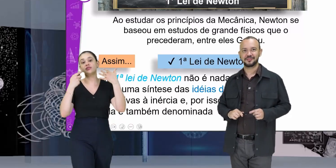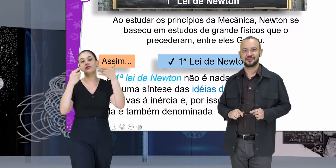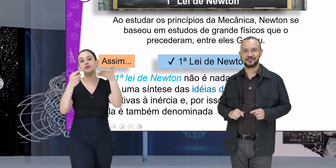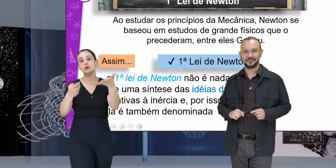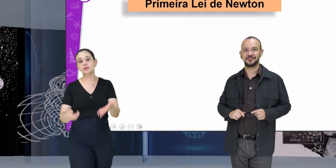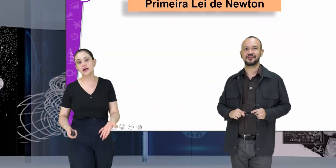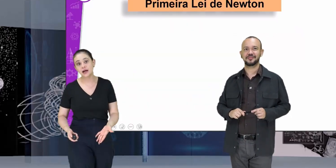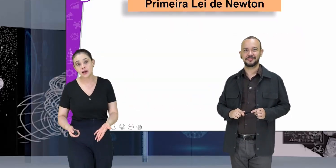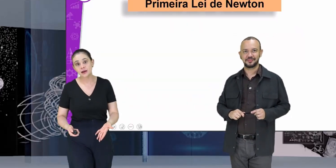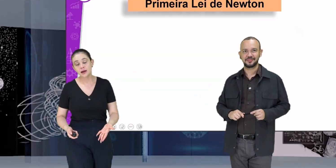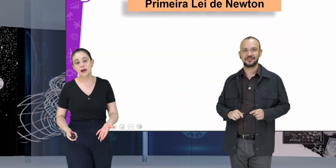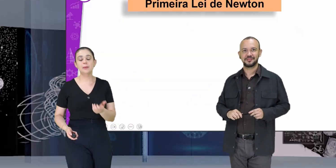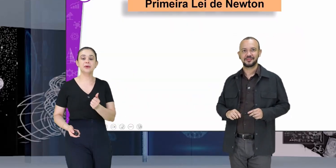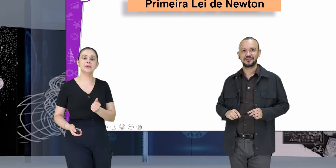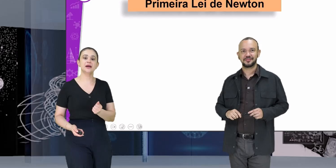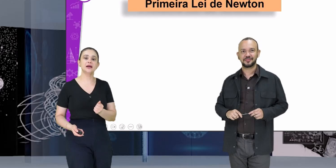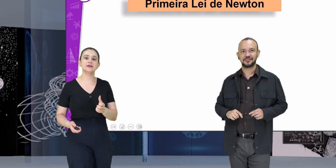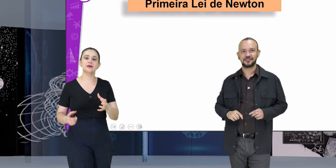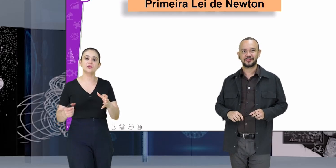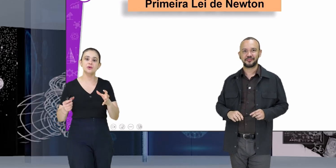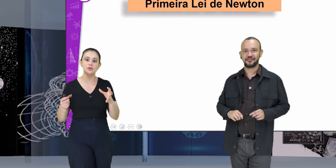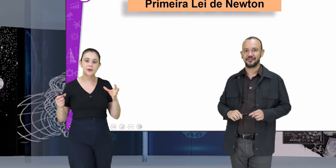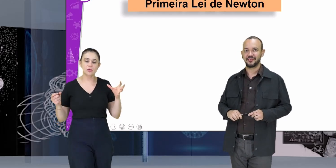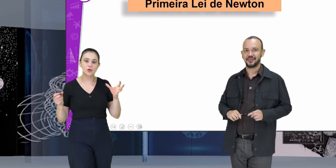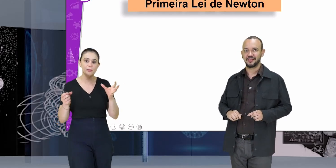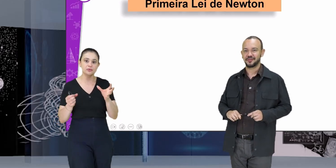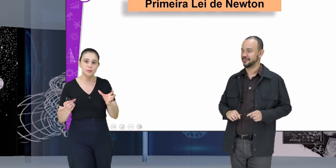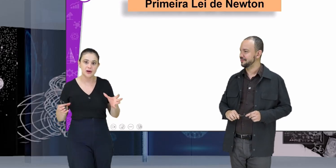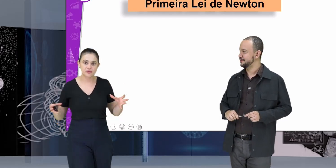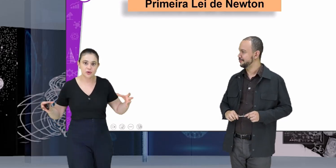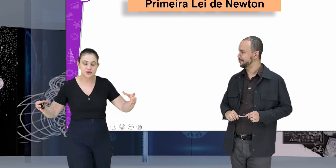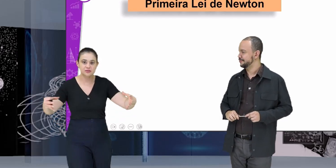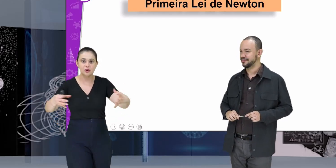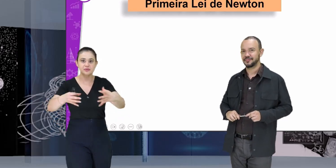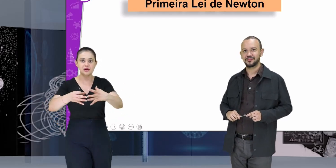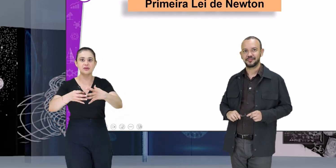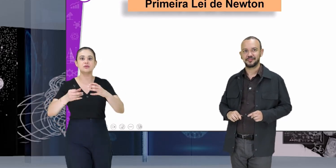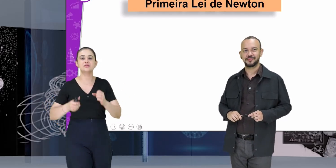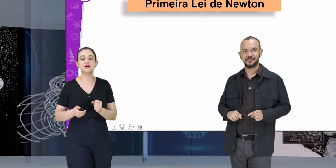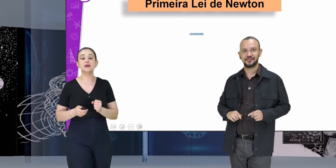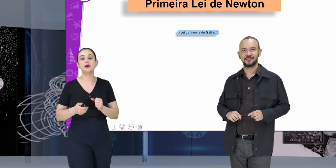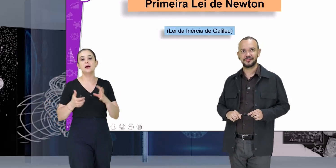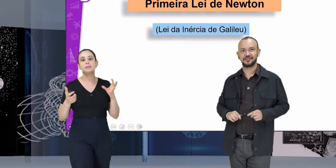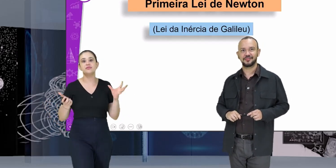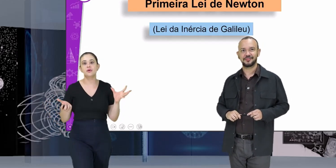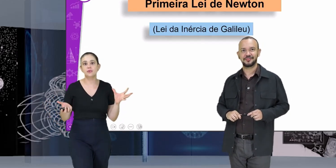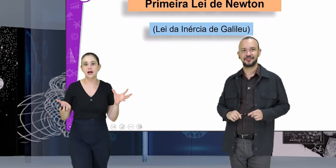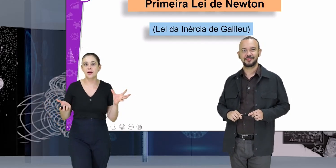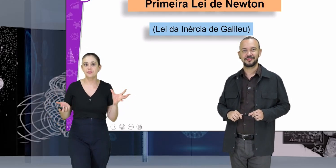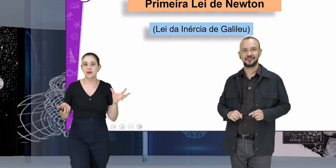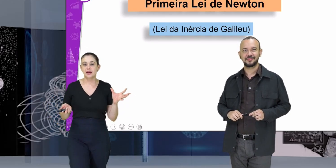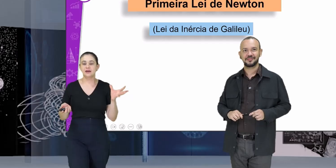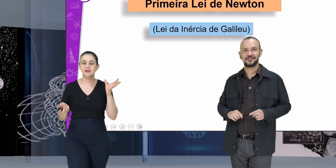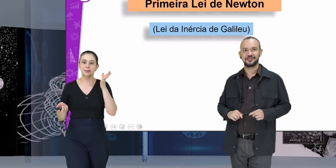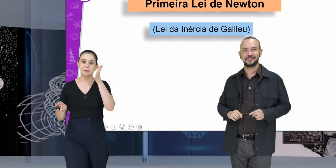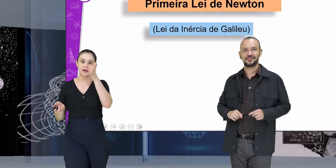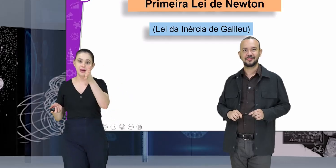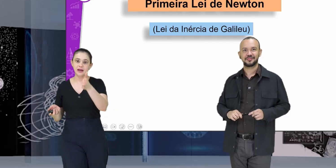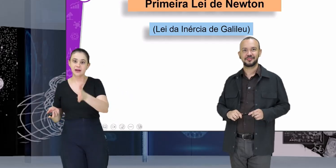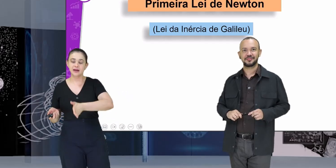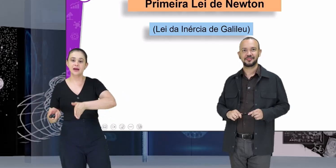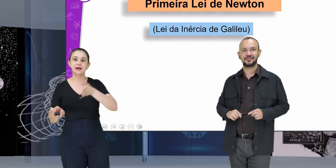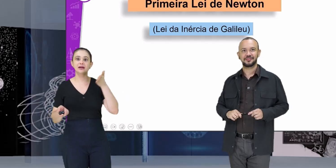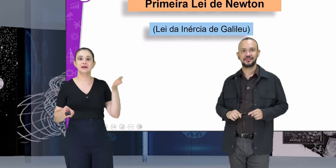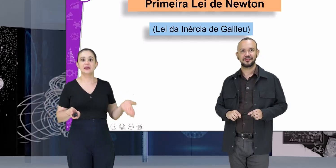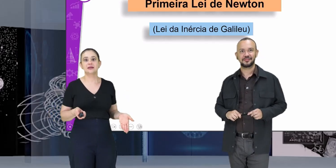gente vai formular a primeira lei. Então, o Newton pegou, como o professor Mike falou, essas observações aí para formular essa primeira